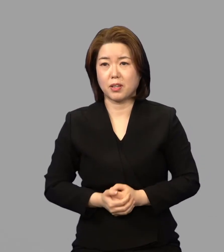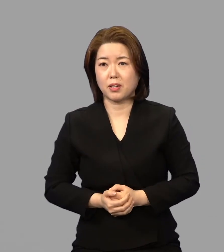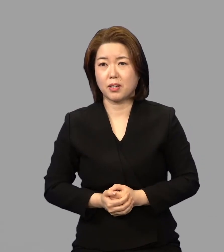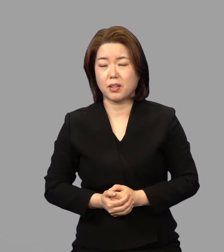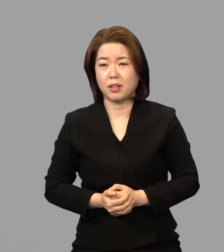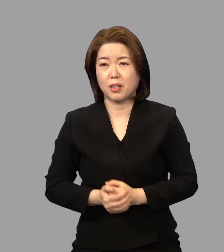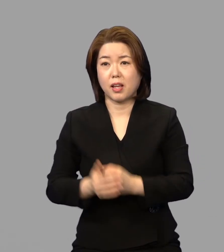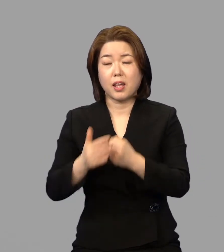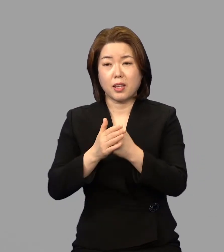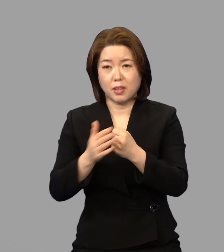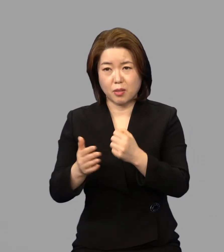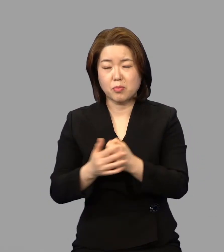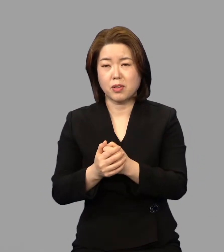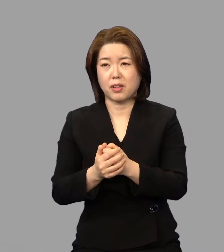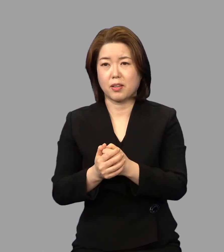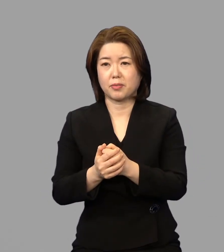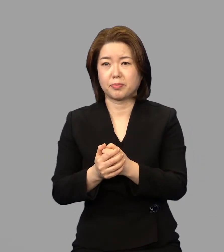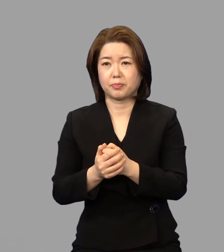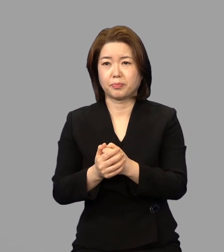그래서 저는